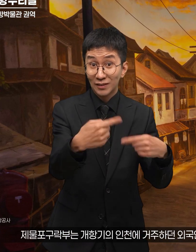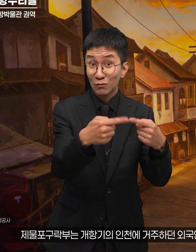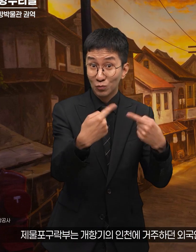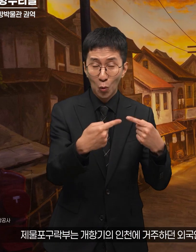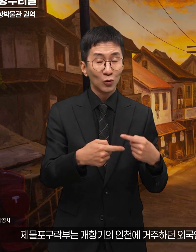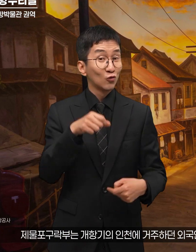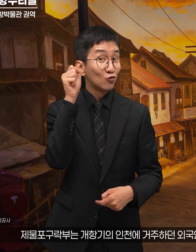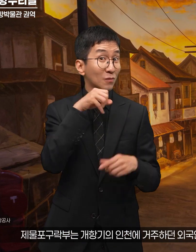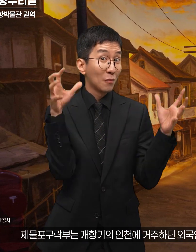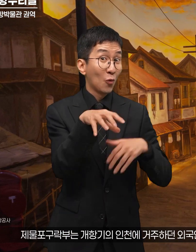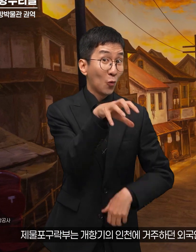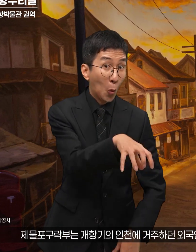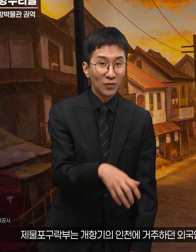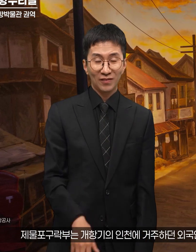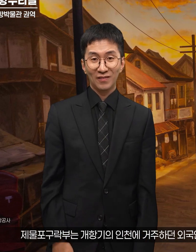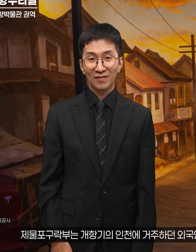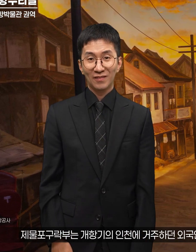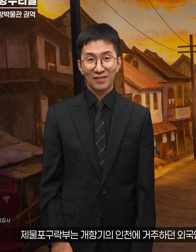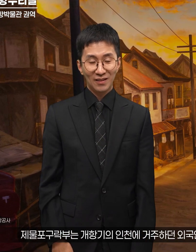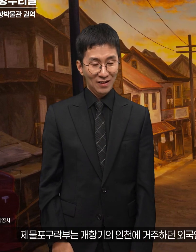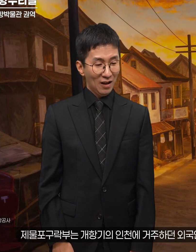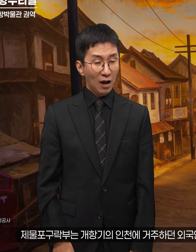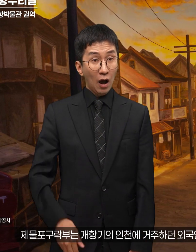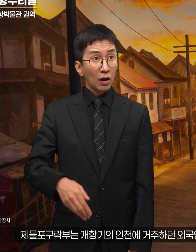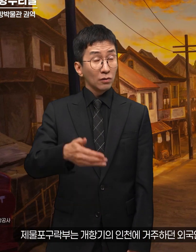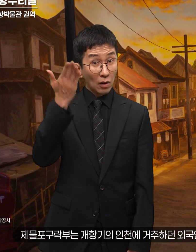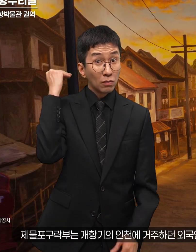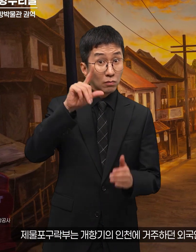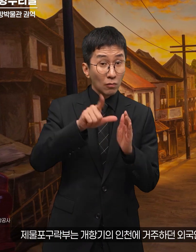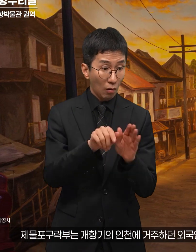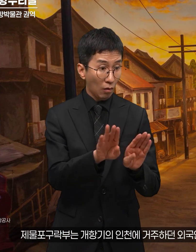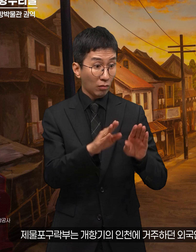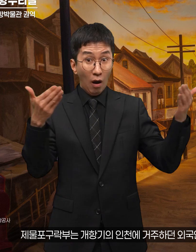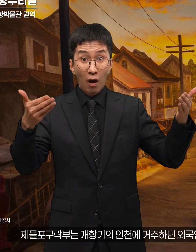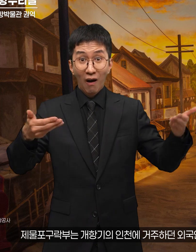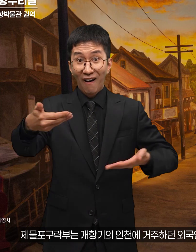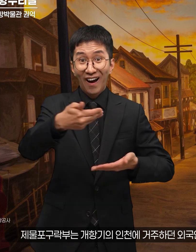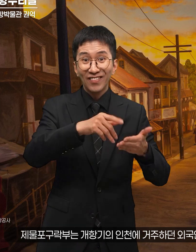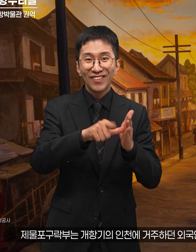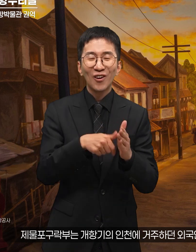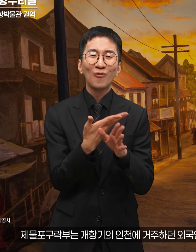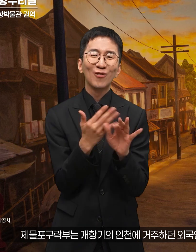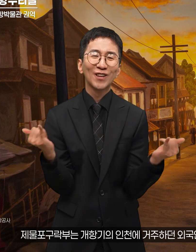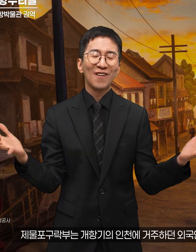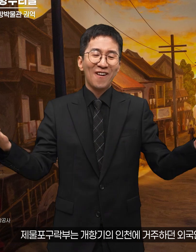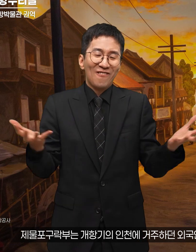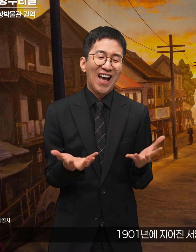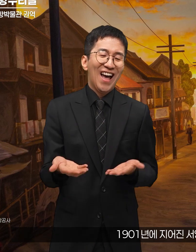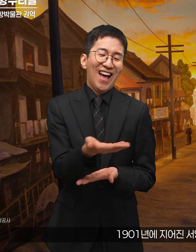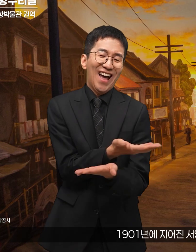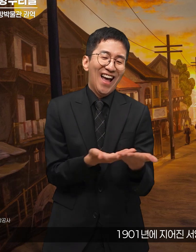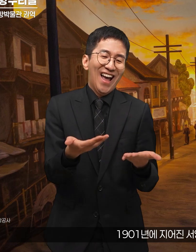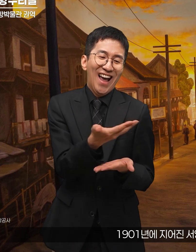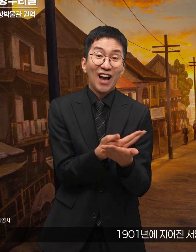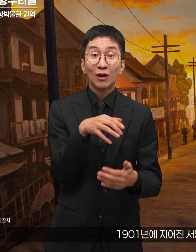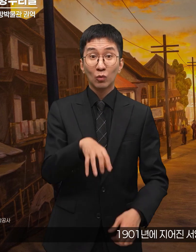구락부는 개항기 인천에 거주하던 외국인들이 모여 교류하던 사교 클럽입니다. 1901년에